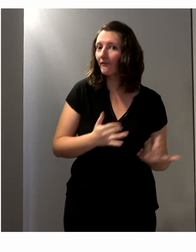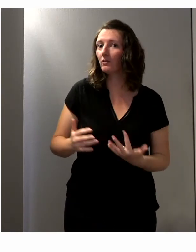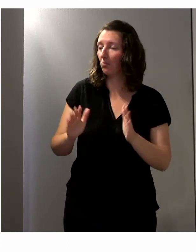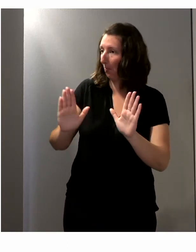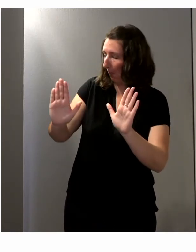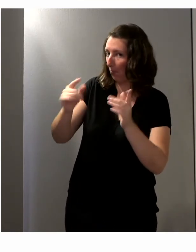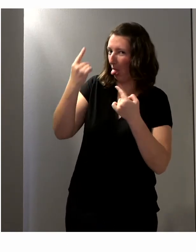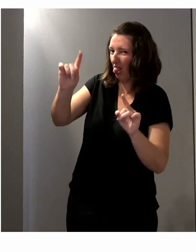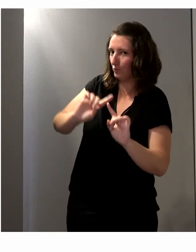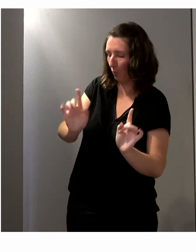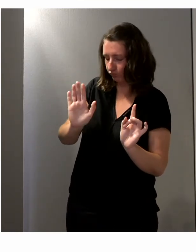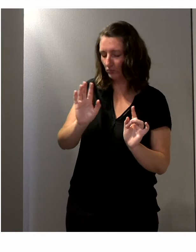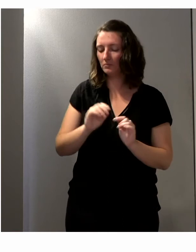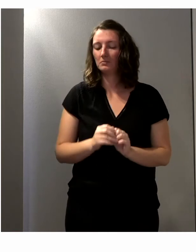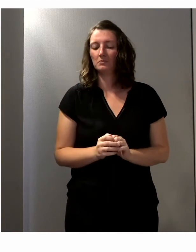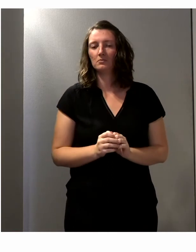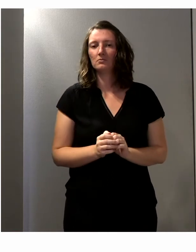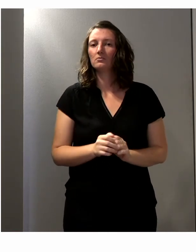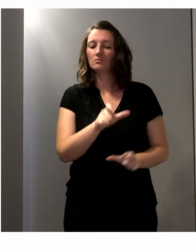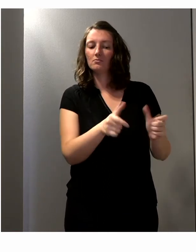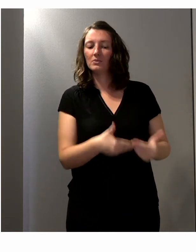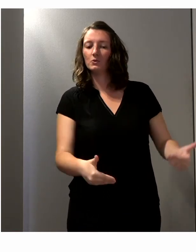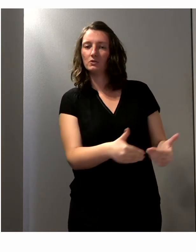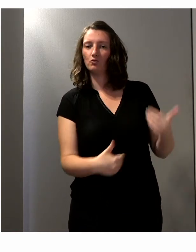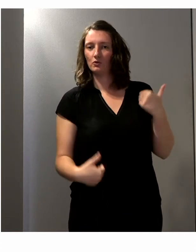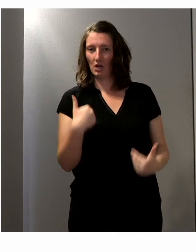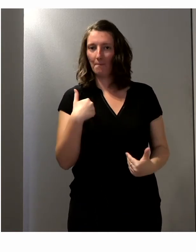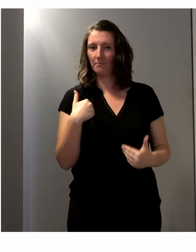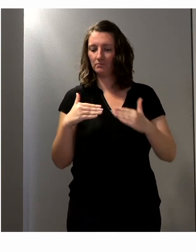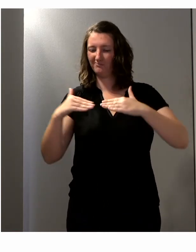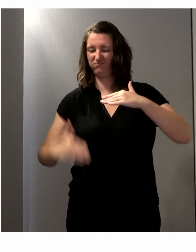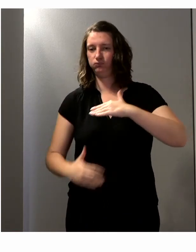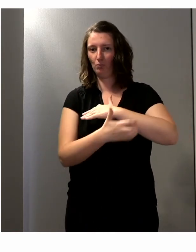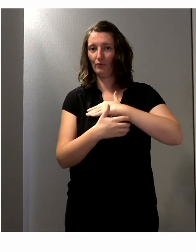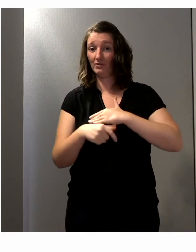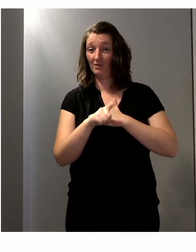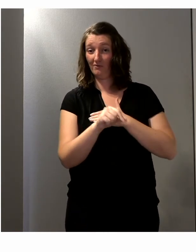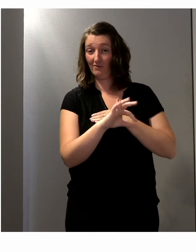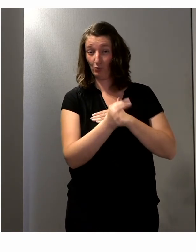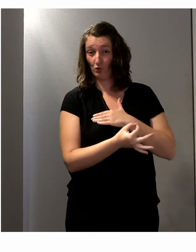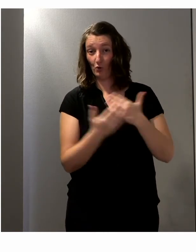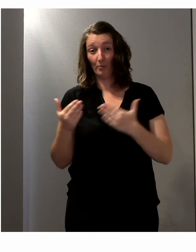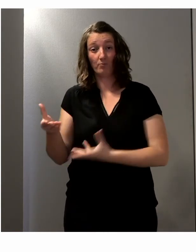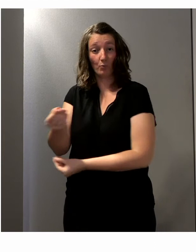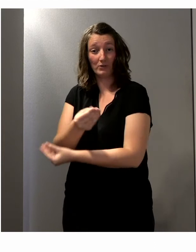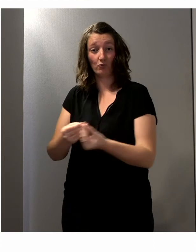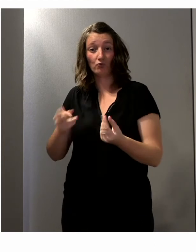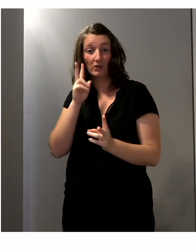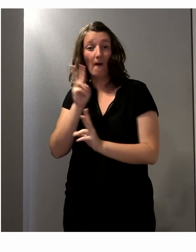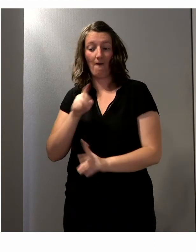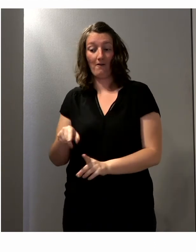conteste pas. 20% de personnes en situation de handicap sont quand même sous le seuil de pauvreté, contre 13% en